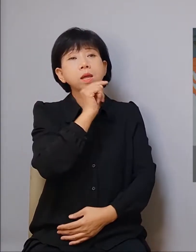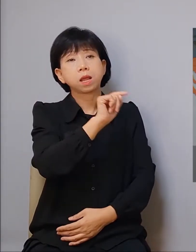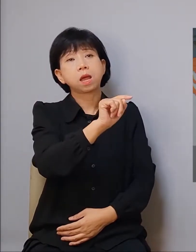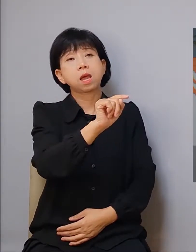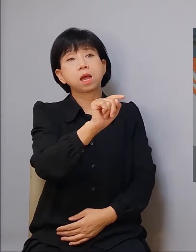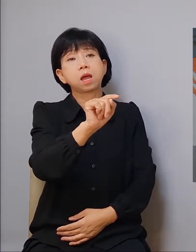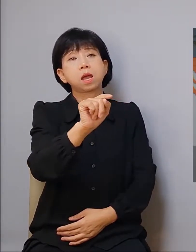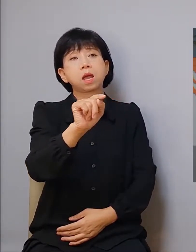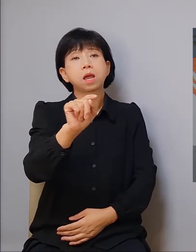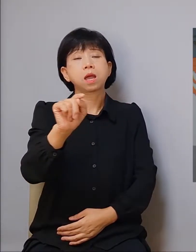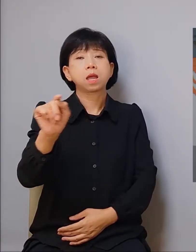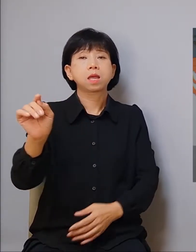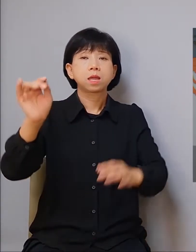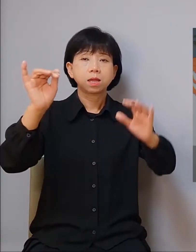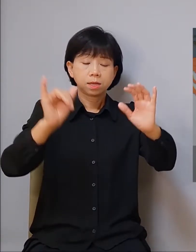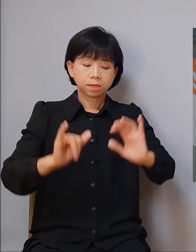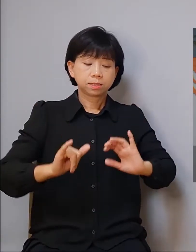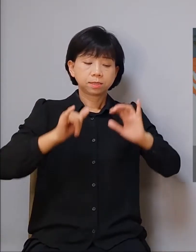바라보아라.